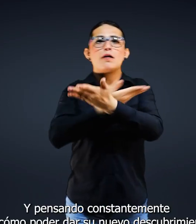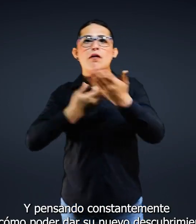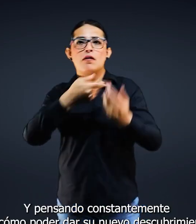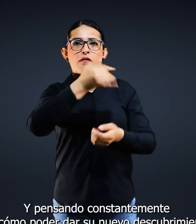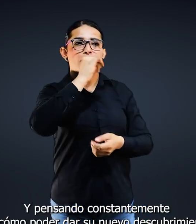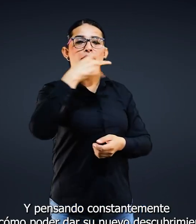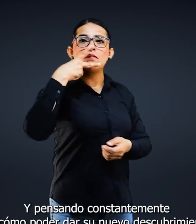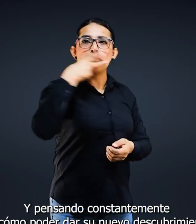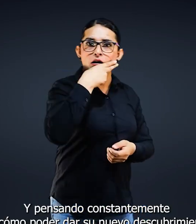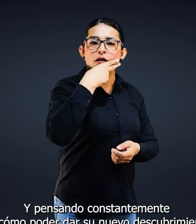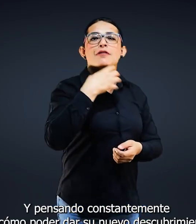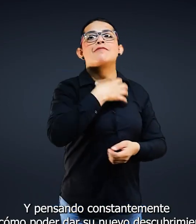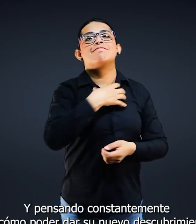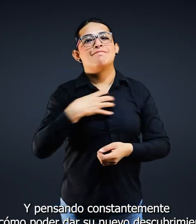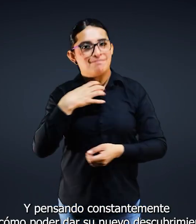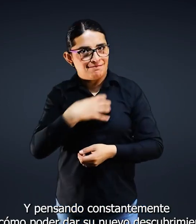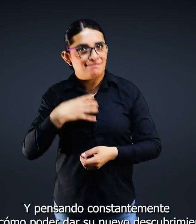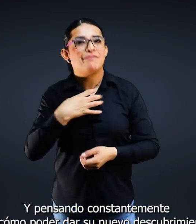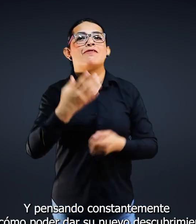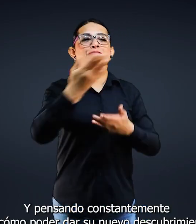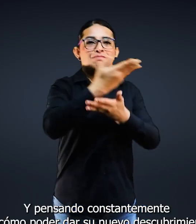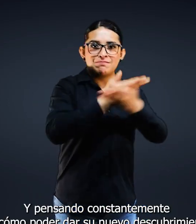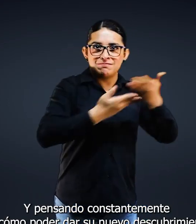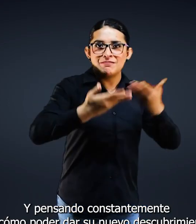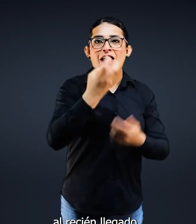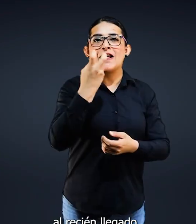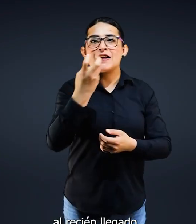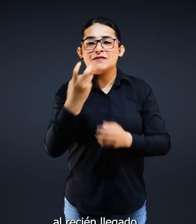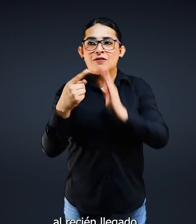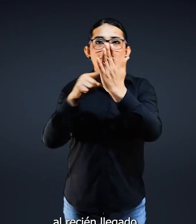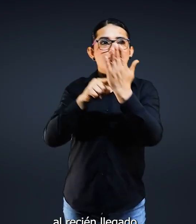pensando constantemente en cómo poder dar su nuevo descubrimiento al recién llegado.